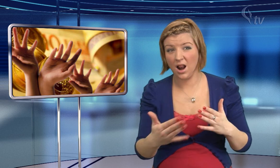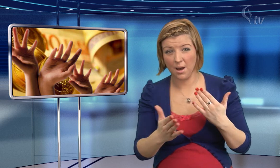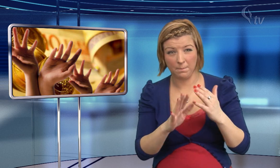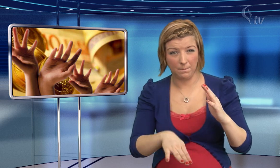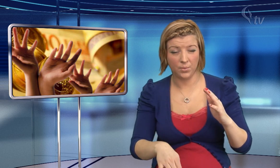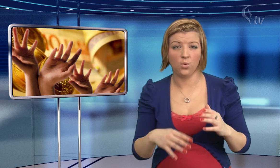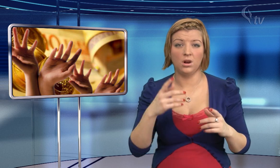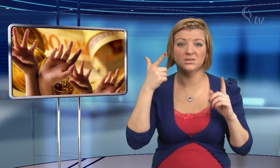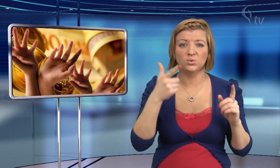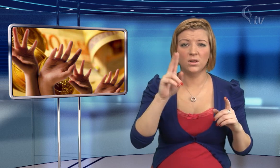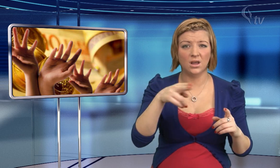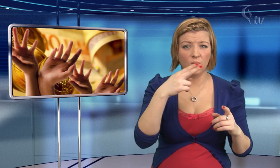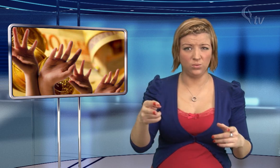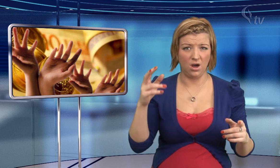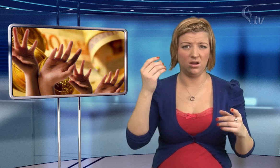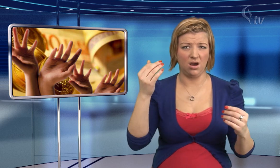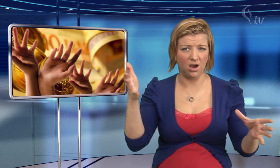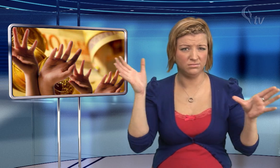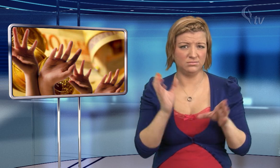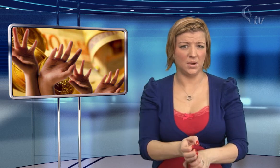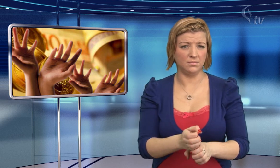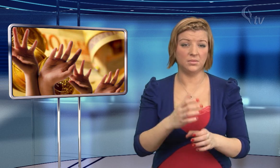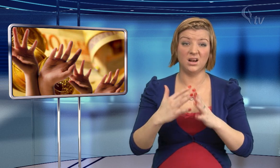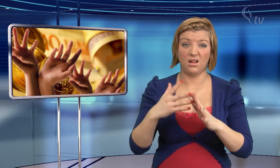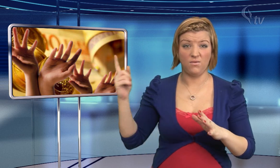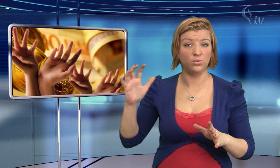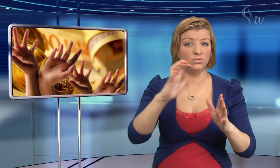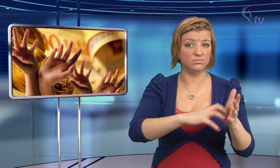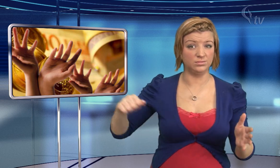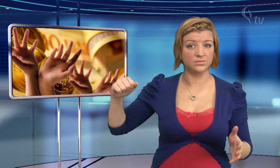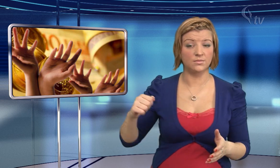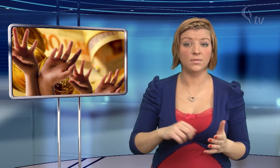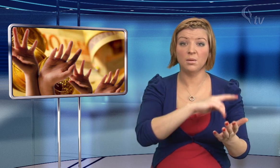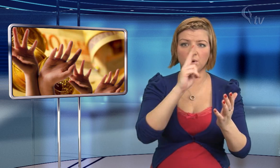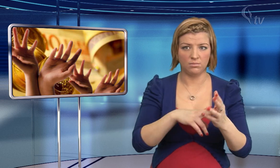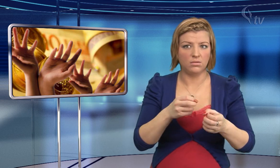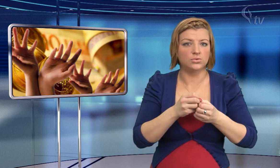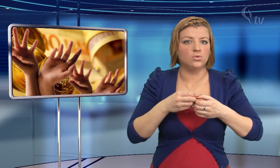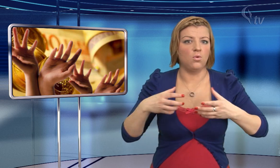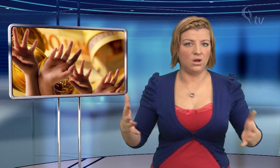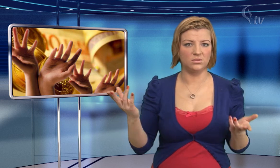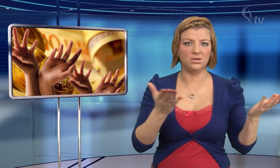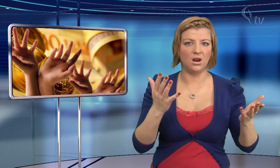lõpus 7000 euro kärpimine linnavolikogu poolt, mis omakorda teraldas probleemi kurtidele